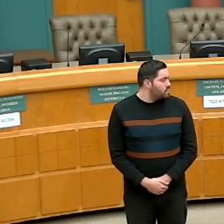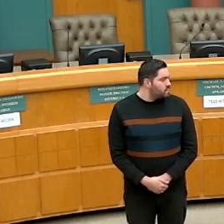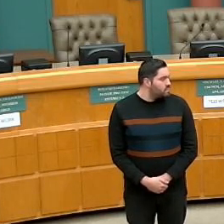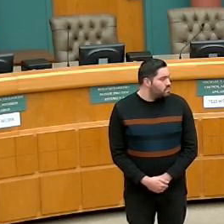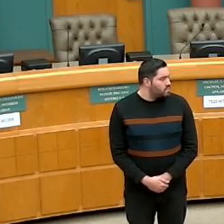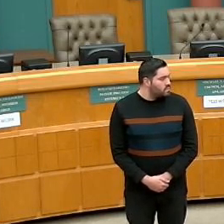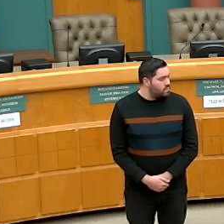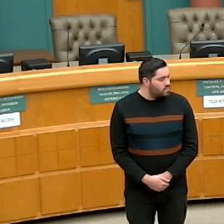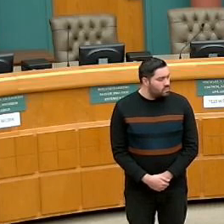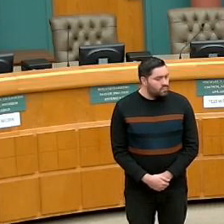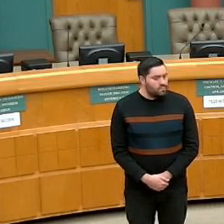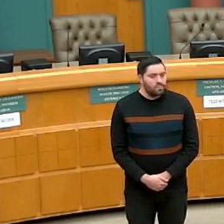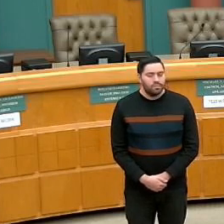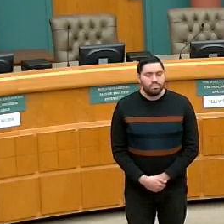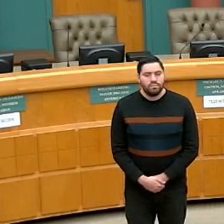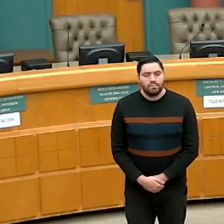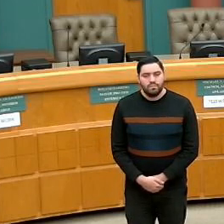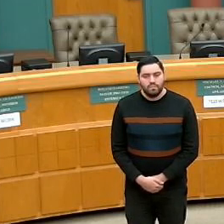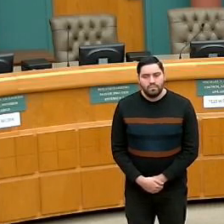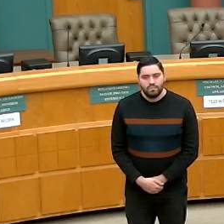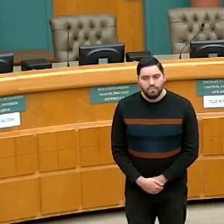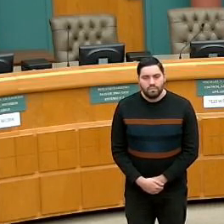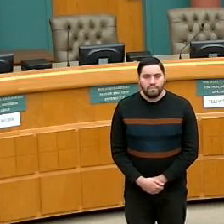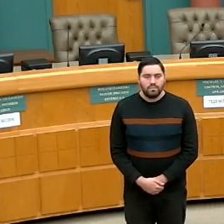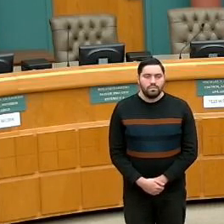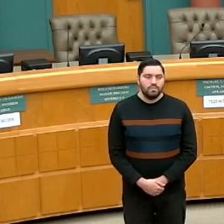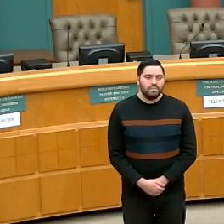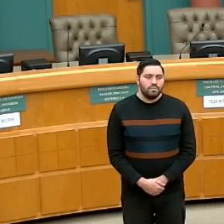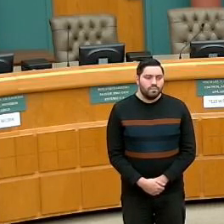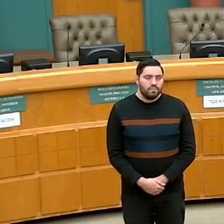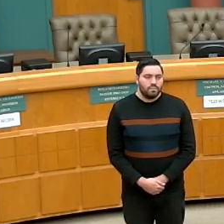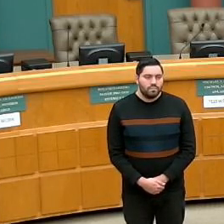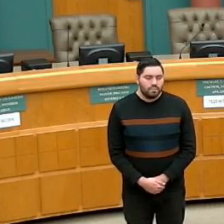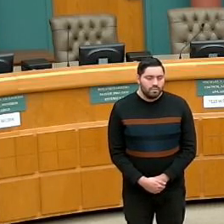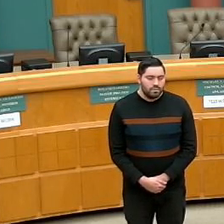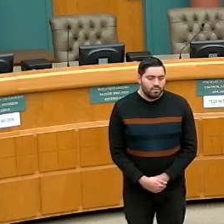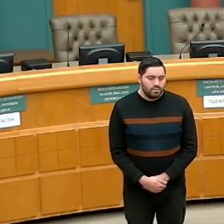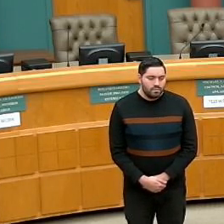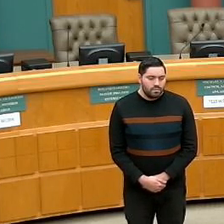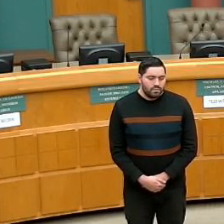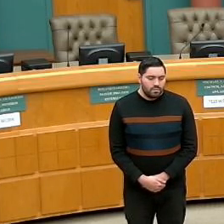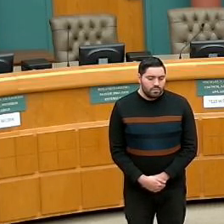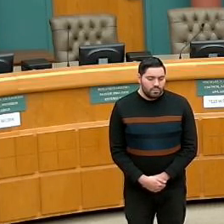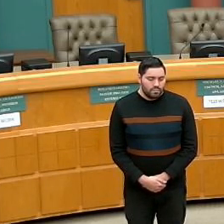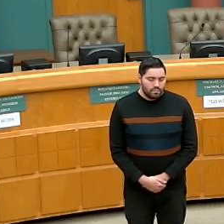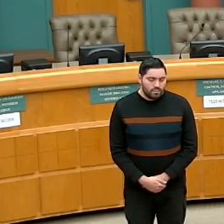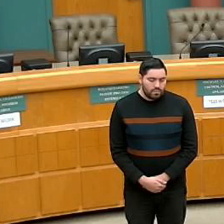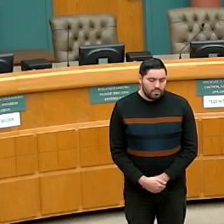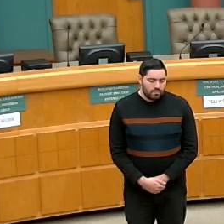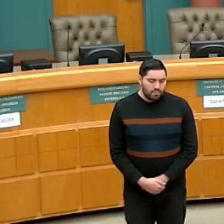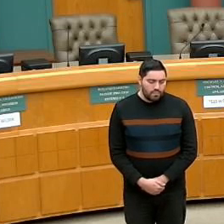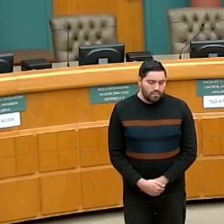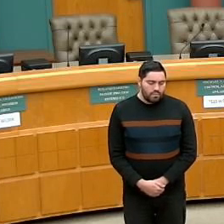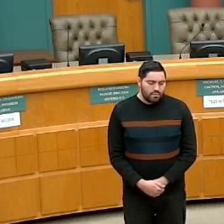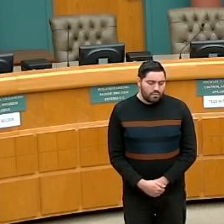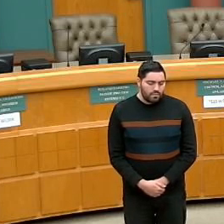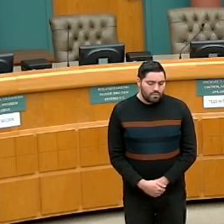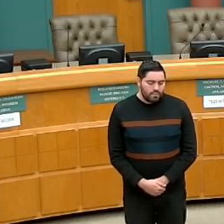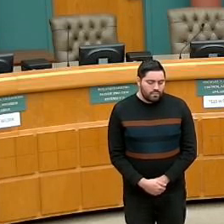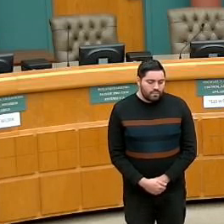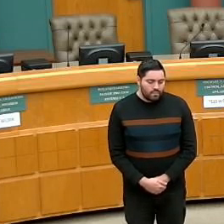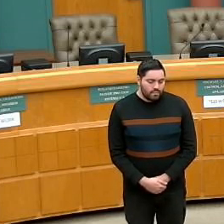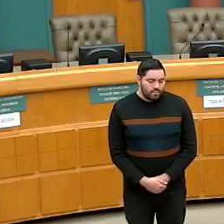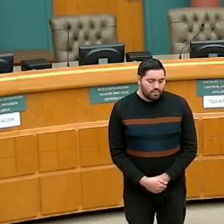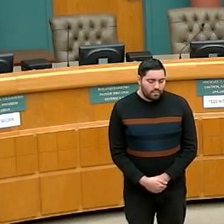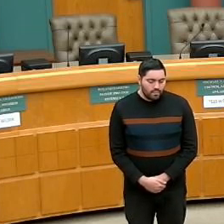solo una capa adicional de protección. El público necesita continuar lavándose las manos, no tocarse la cara, los ojos, la nariz o la boca con las manos